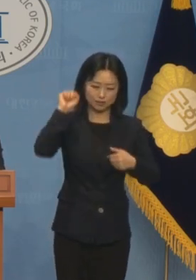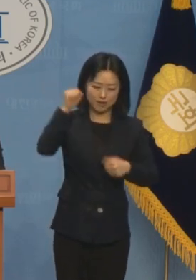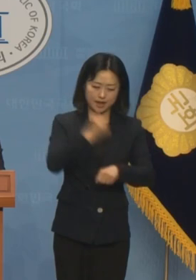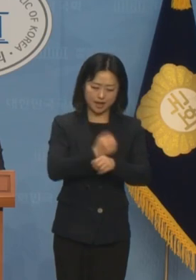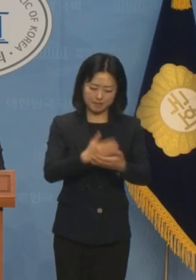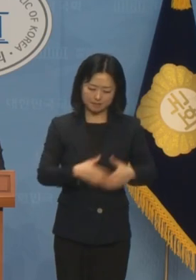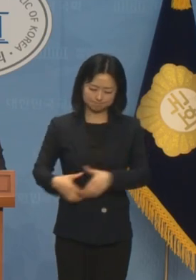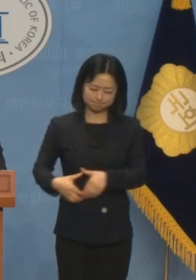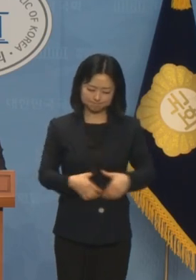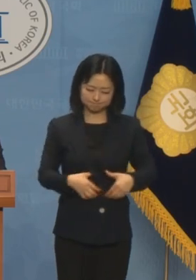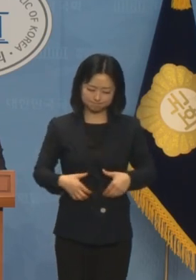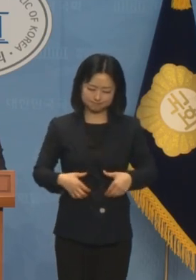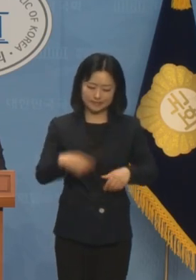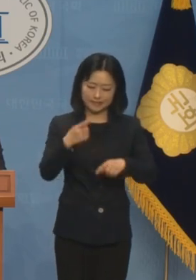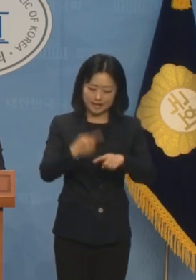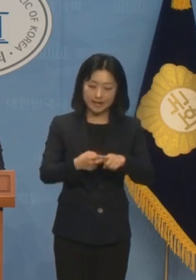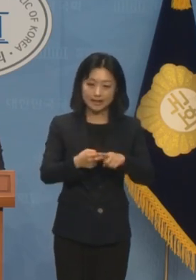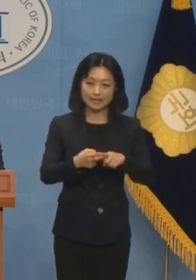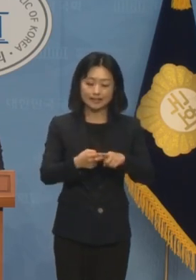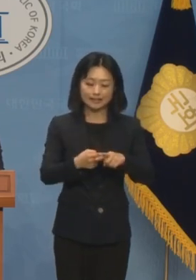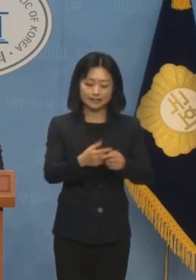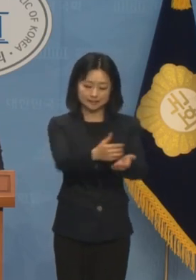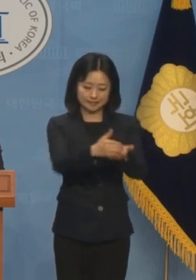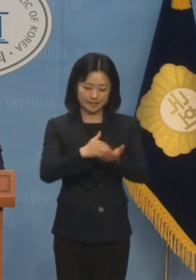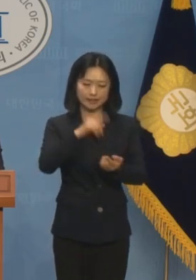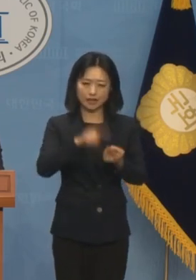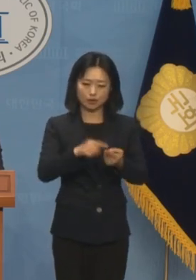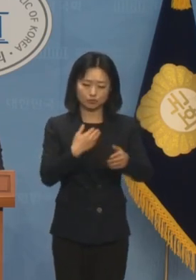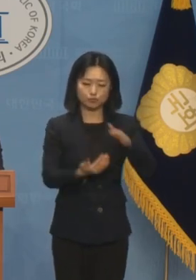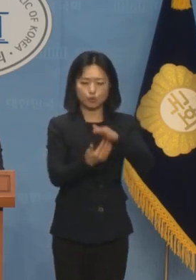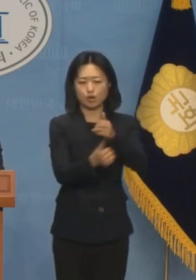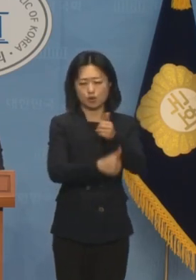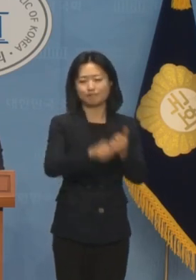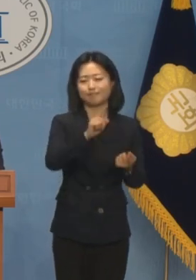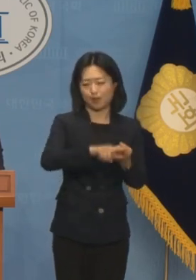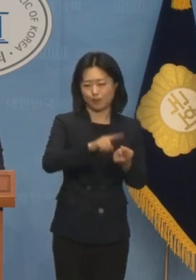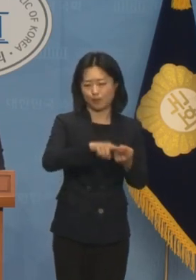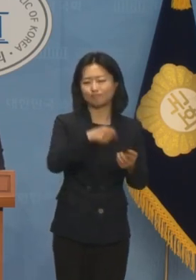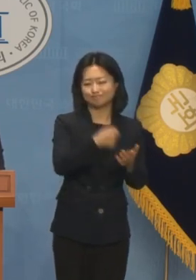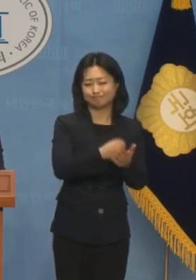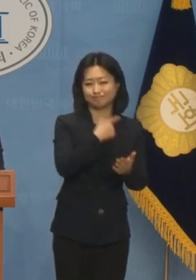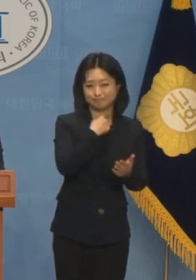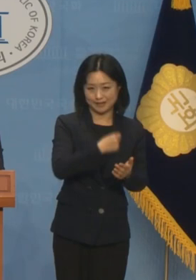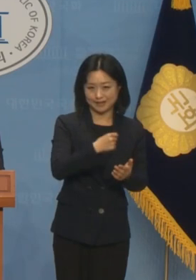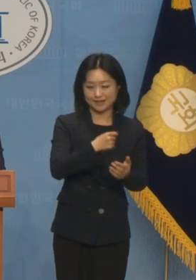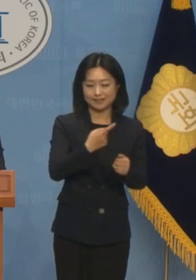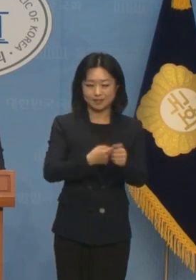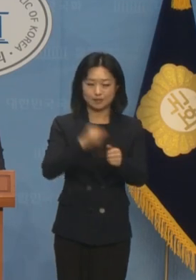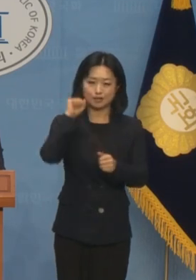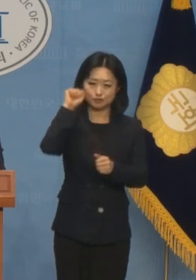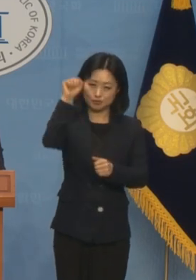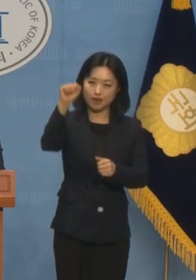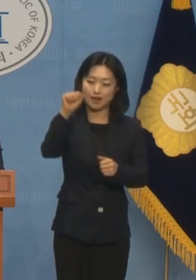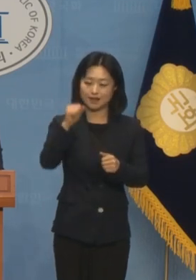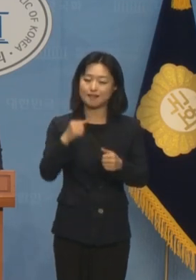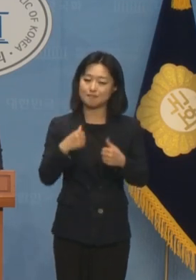뽑아주신 당원과 국민의 뜻인 것 같다 이렇게 판단했습니다. 그래서 의견을 나누고